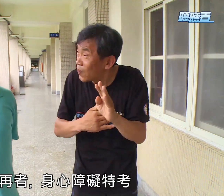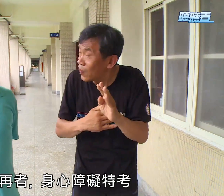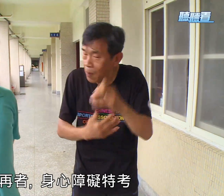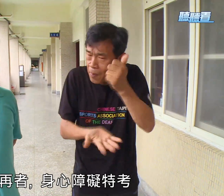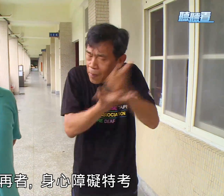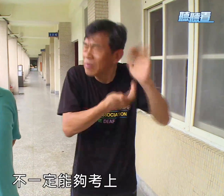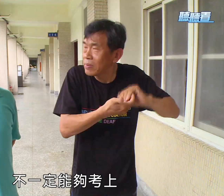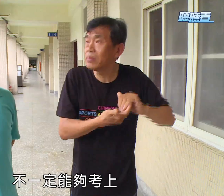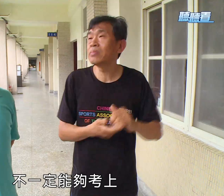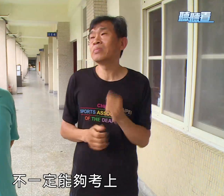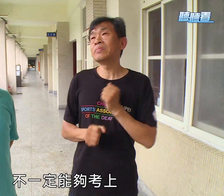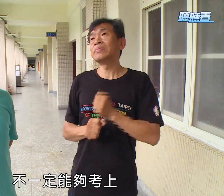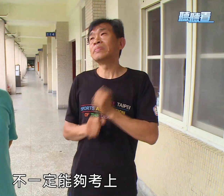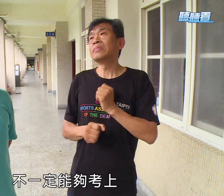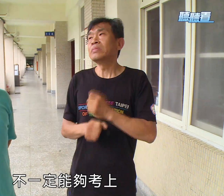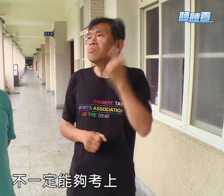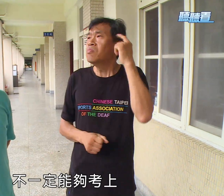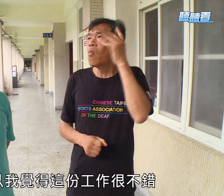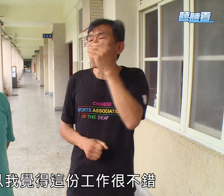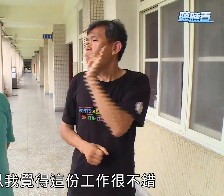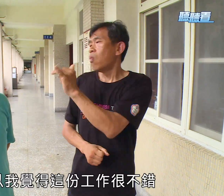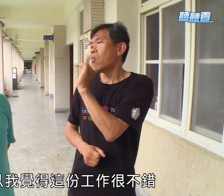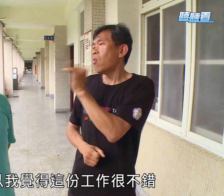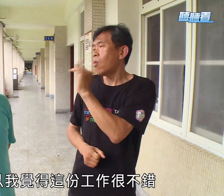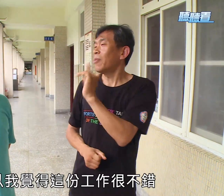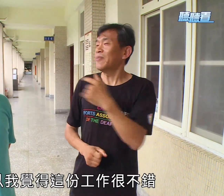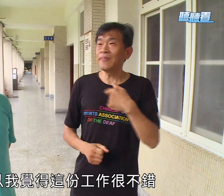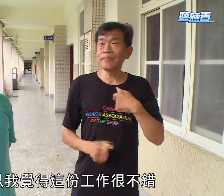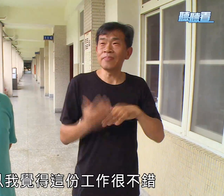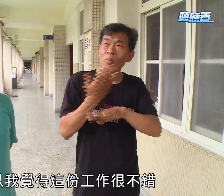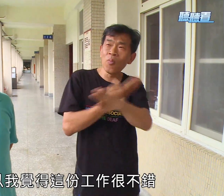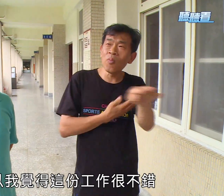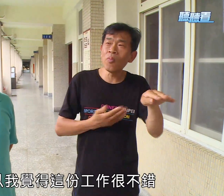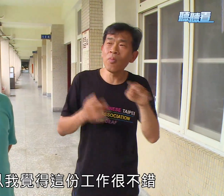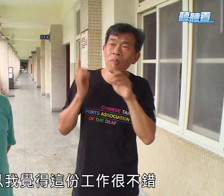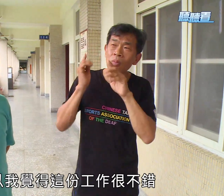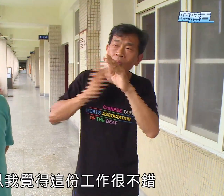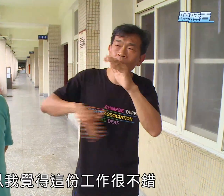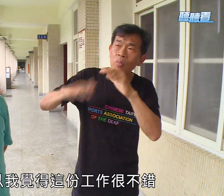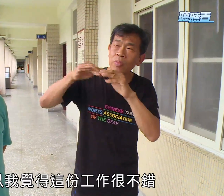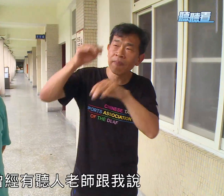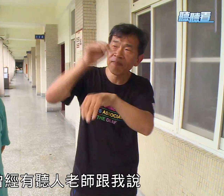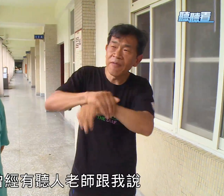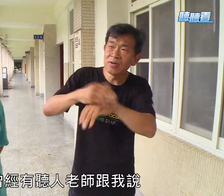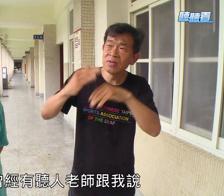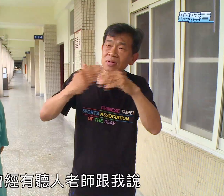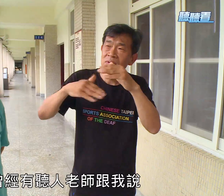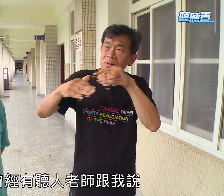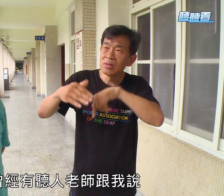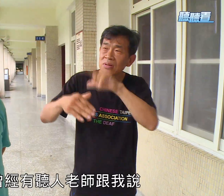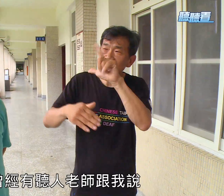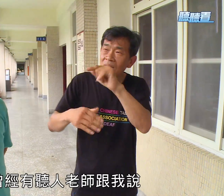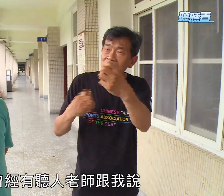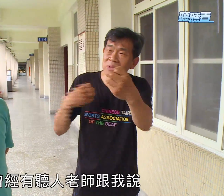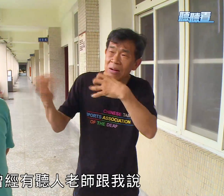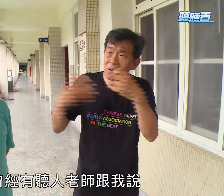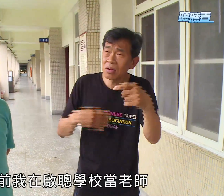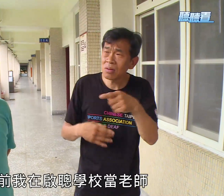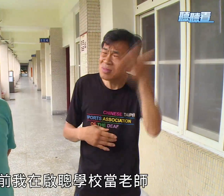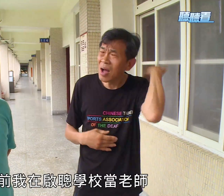考不一定能够考上，所以我觉得这份工作很不错， 曾经有听人老师跟我说啊，以前我